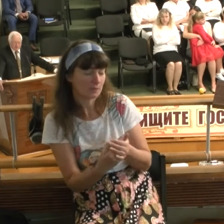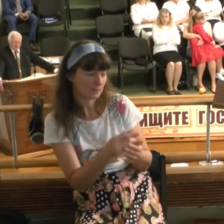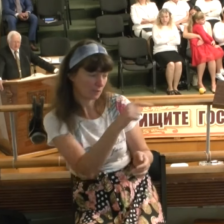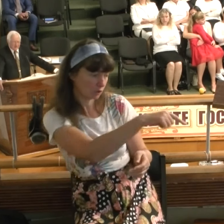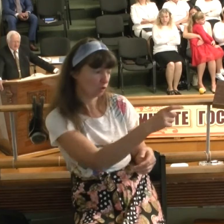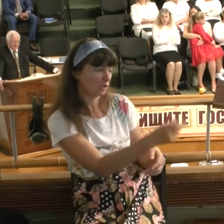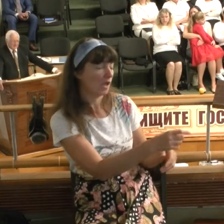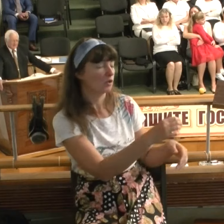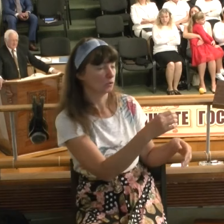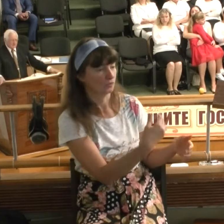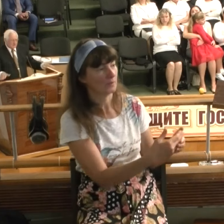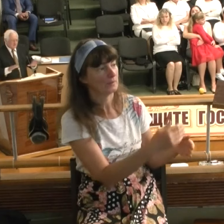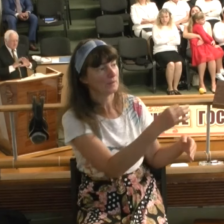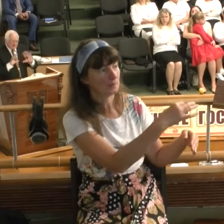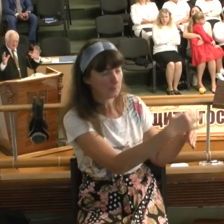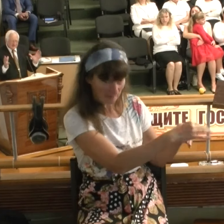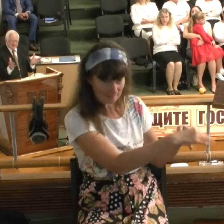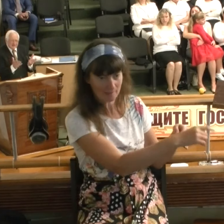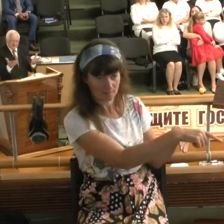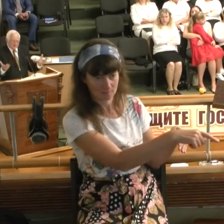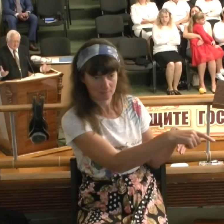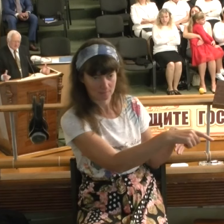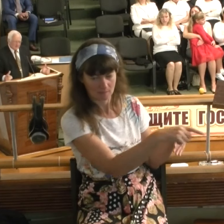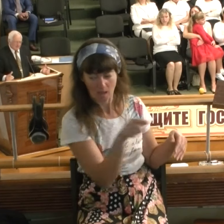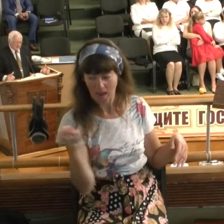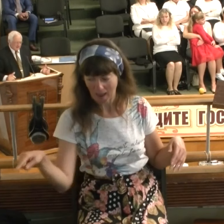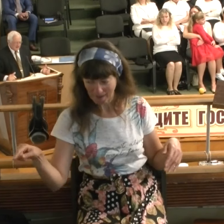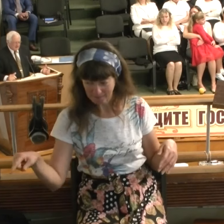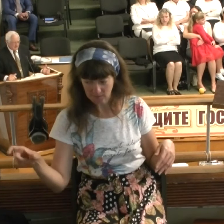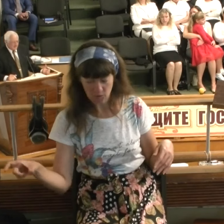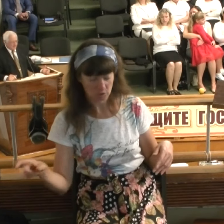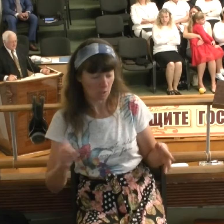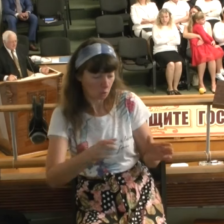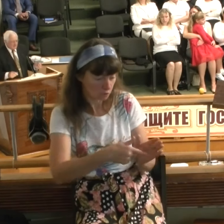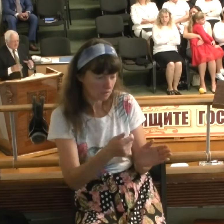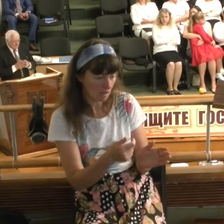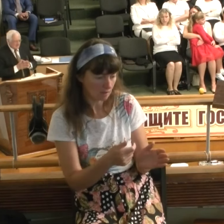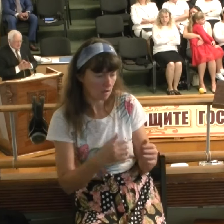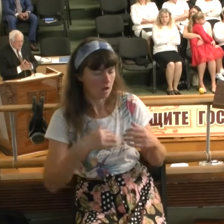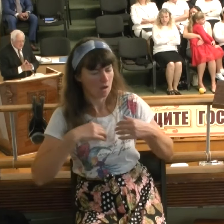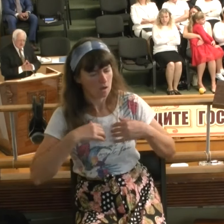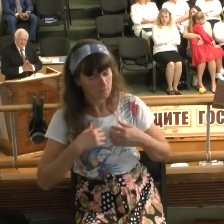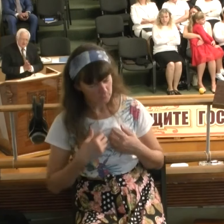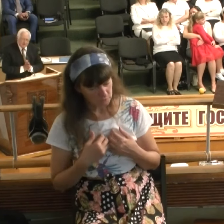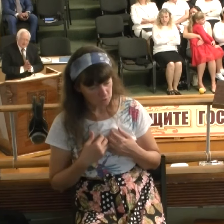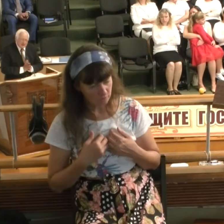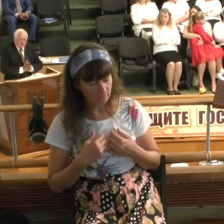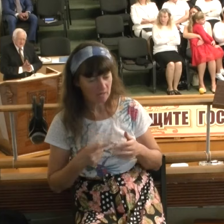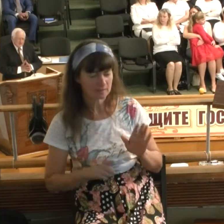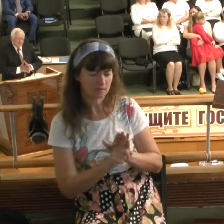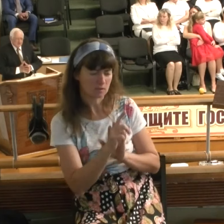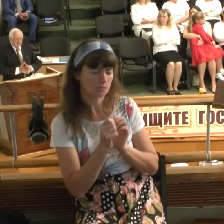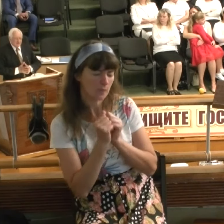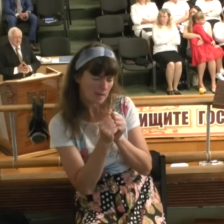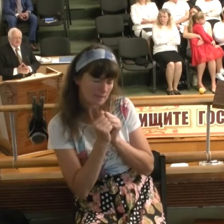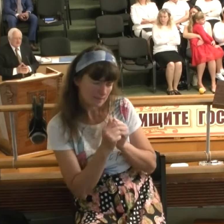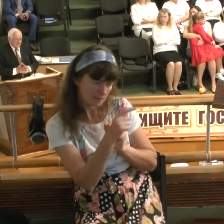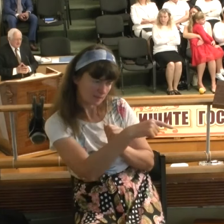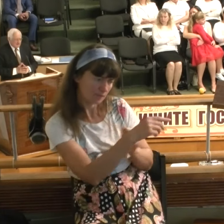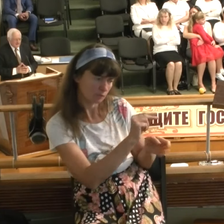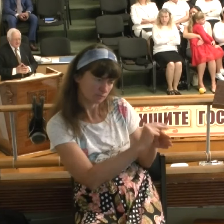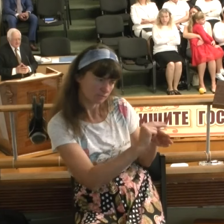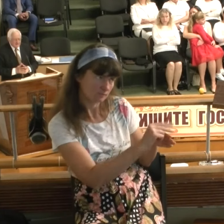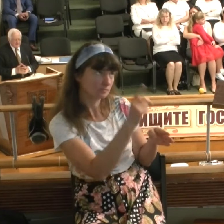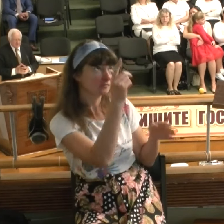еще что-то. Поэтому мы не знаем чувствований. Но в особых испытаниях